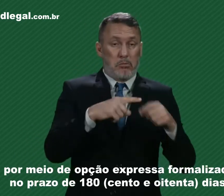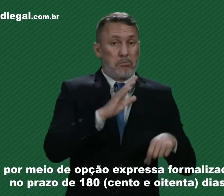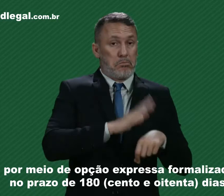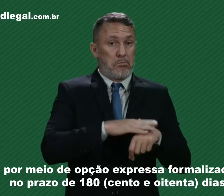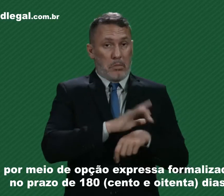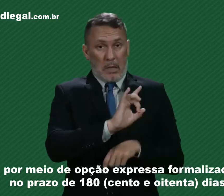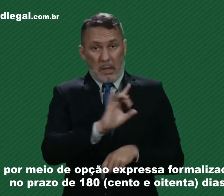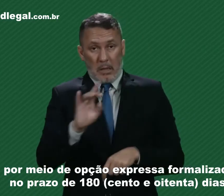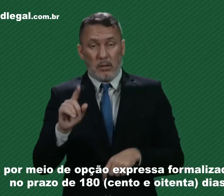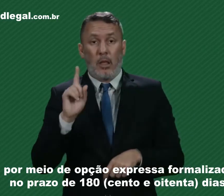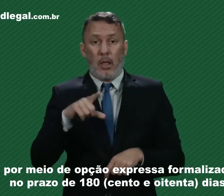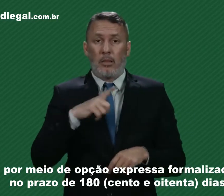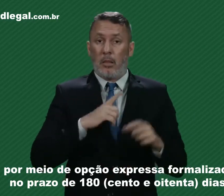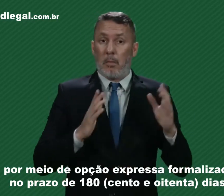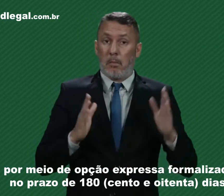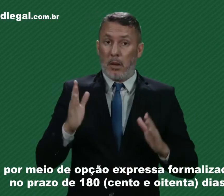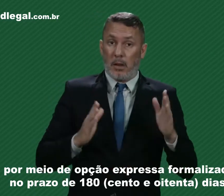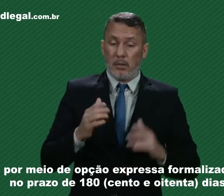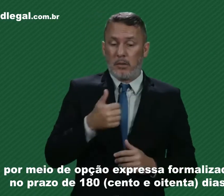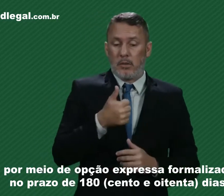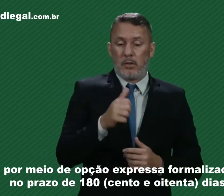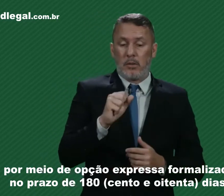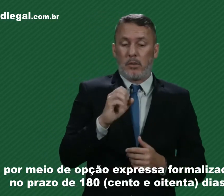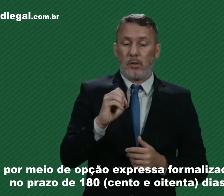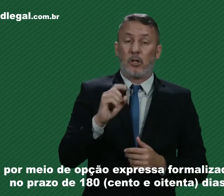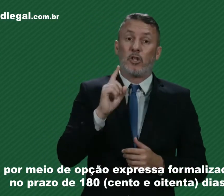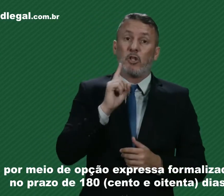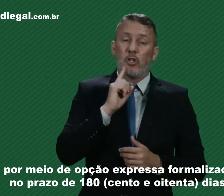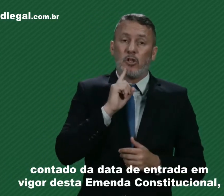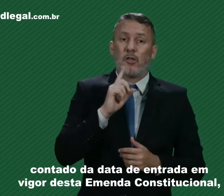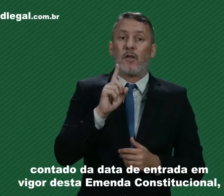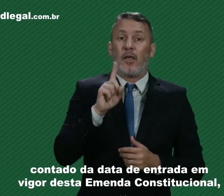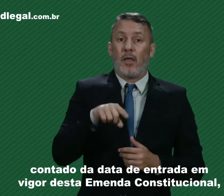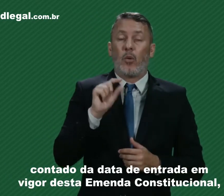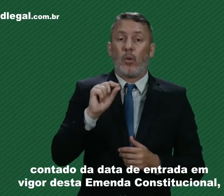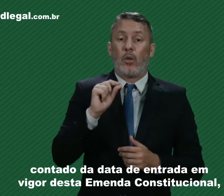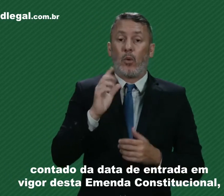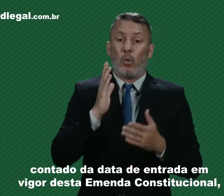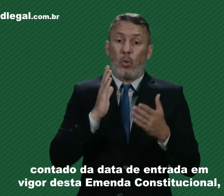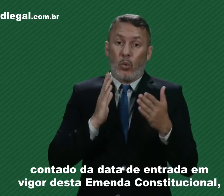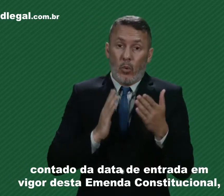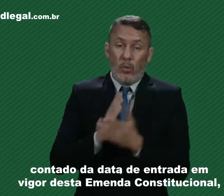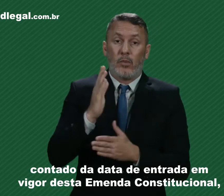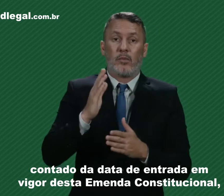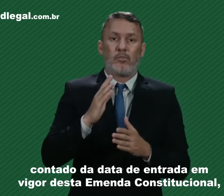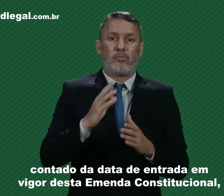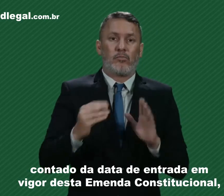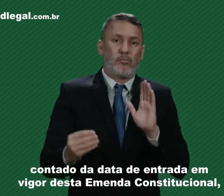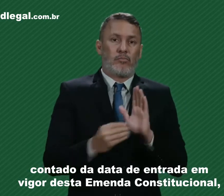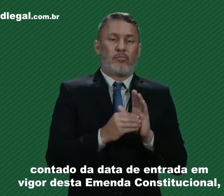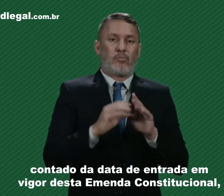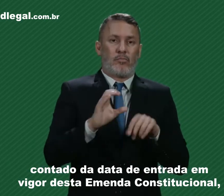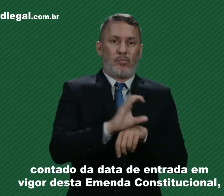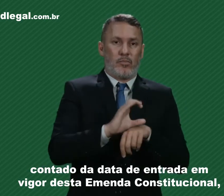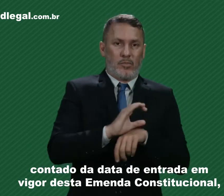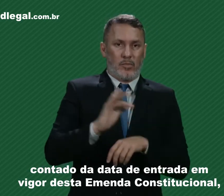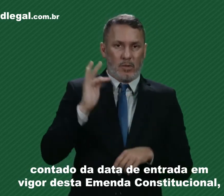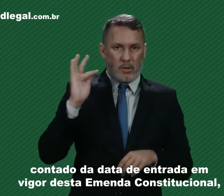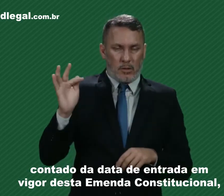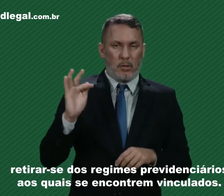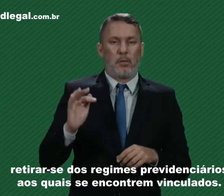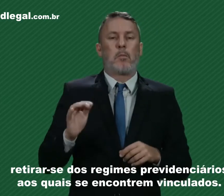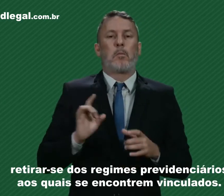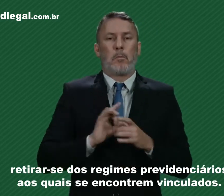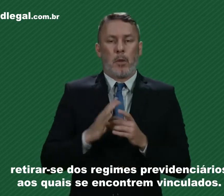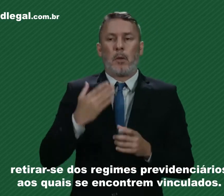de opção expressa formalizada no prazo de 180 dias, contando da data de entrada em vigor desta emenda